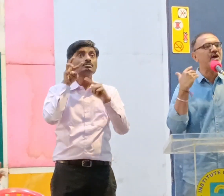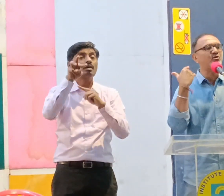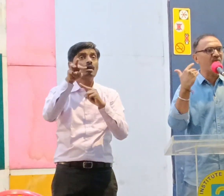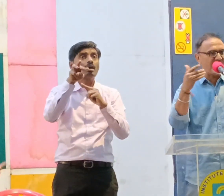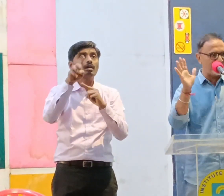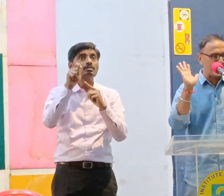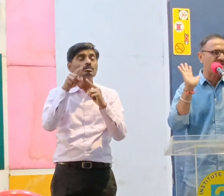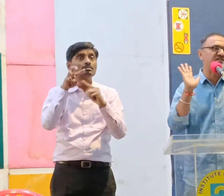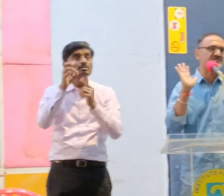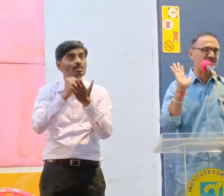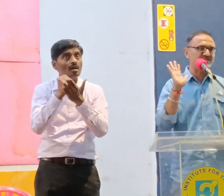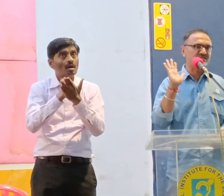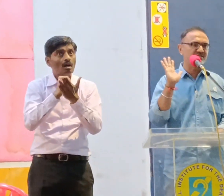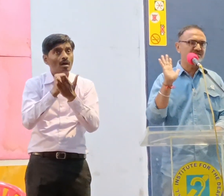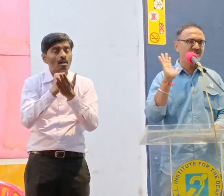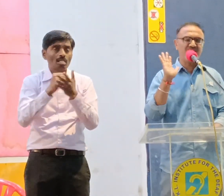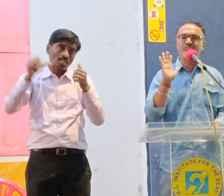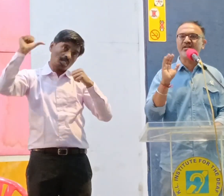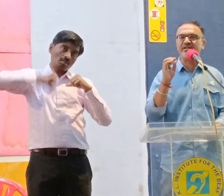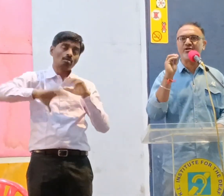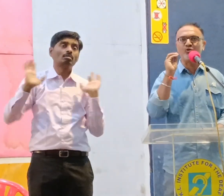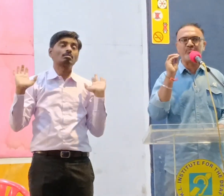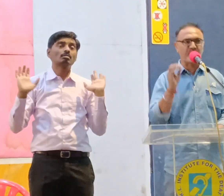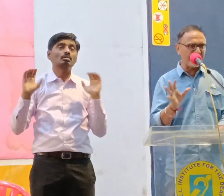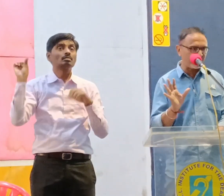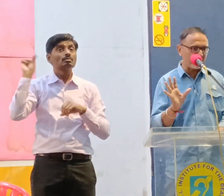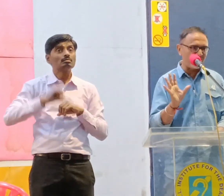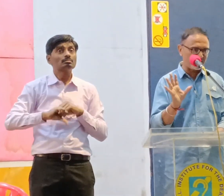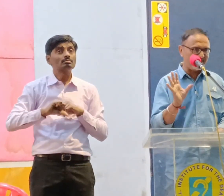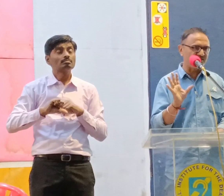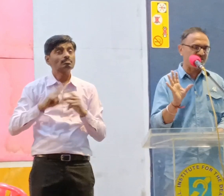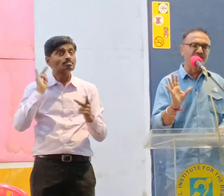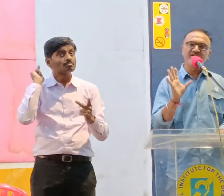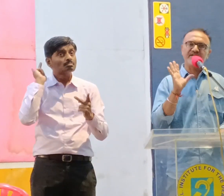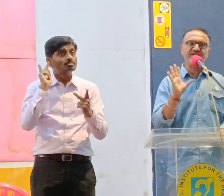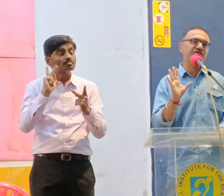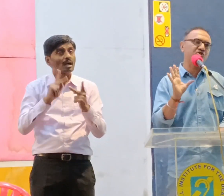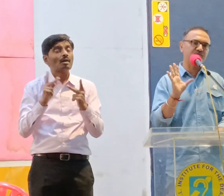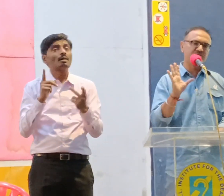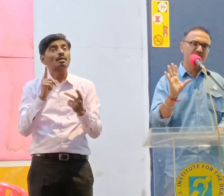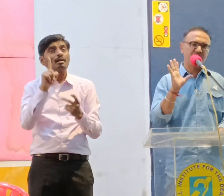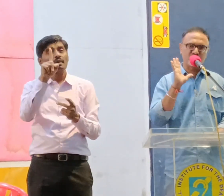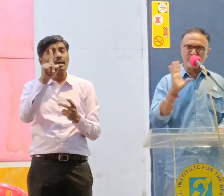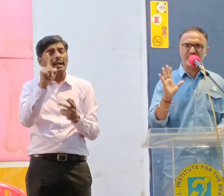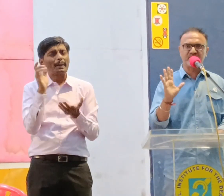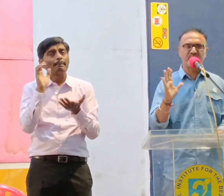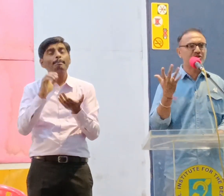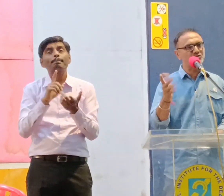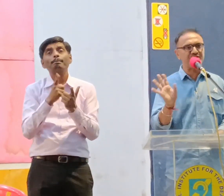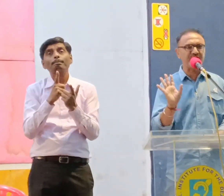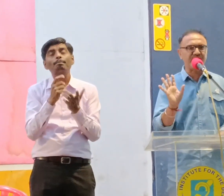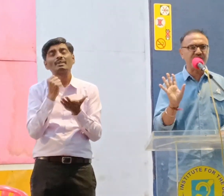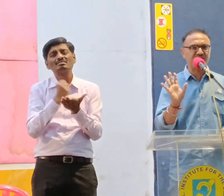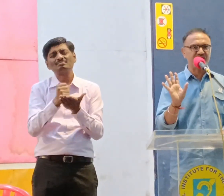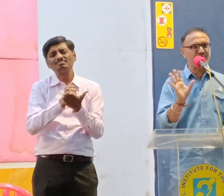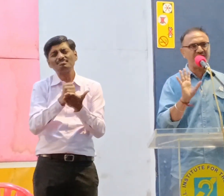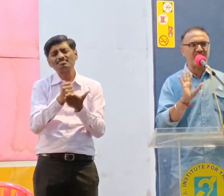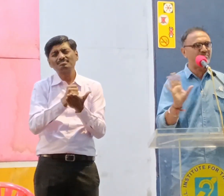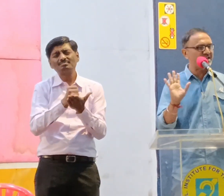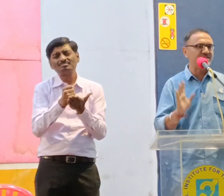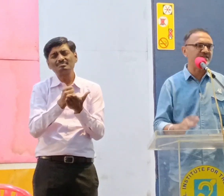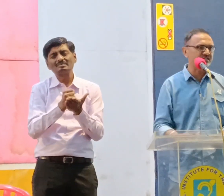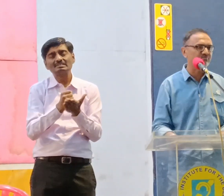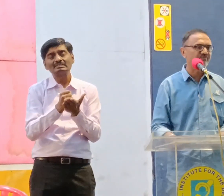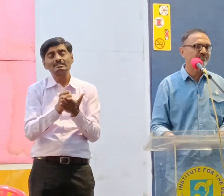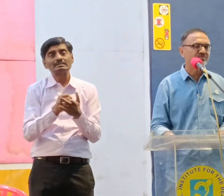પણ હજારો વાર એની પ્રેક્ટિસ કરે છે. એટલા માટે એટલો પરફેક્ટ દાવ થાય છે કે એક જ ચોટ જરૂરી થઈ જાય છે,